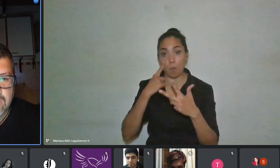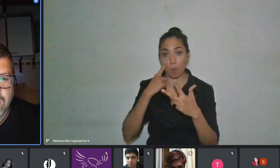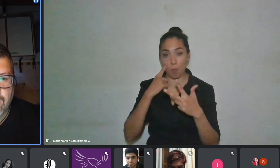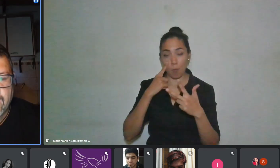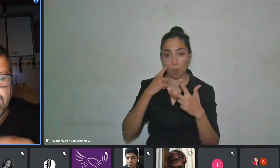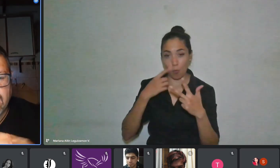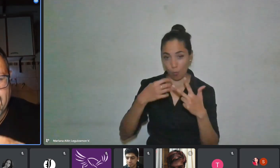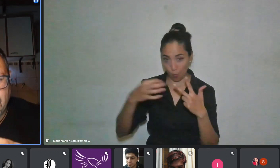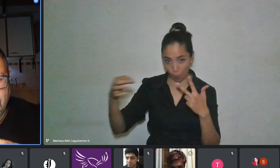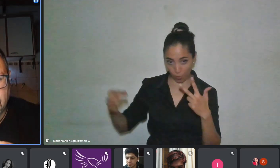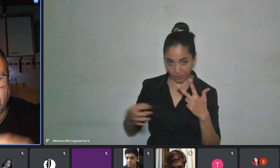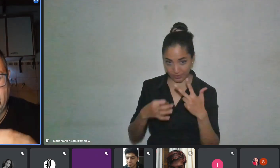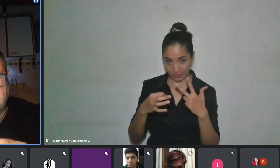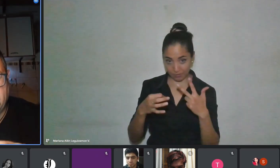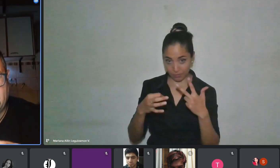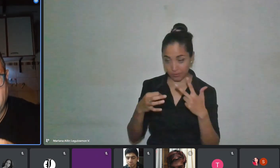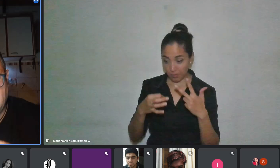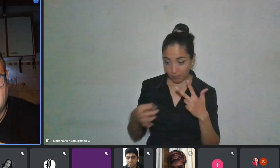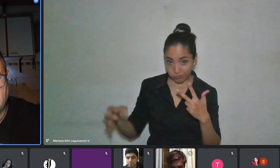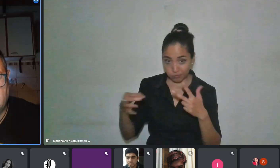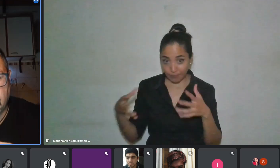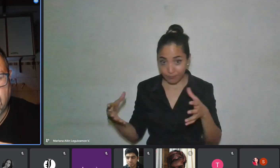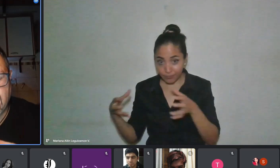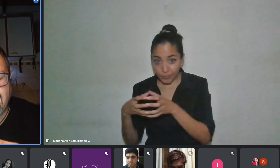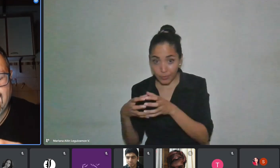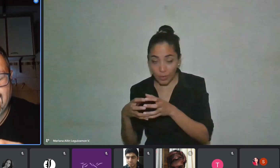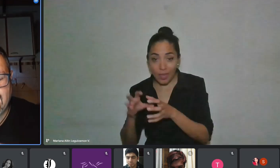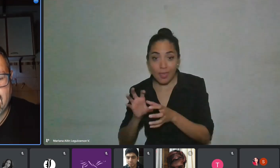municipios forman un departamento, varios departamentos